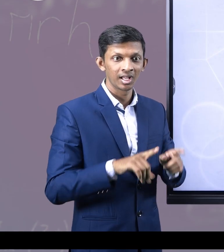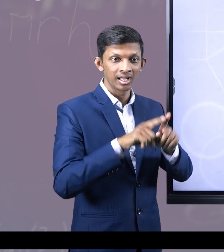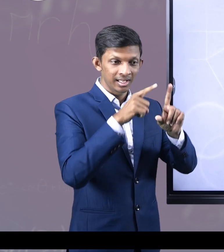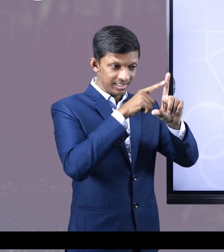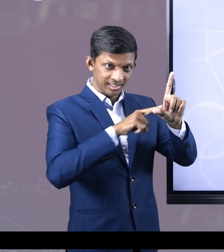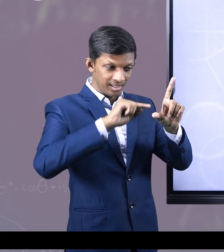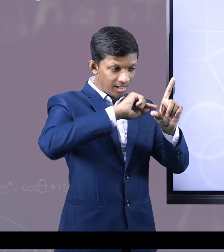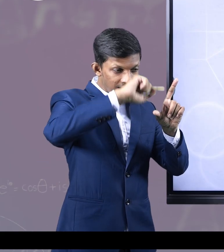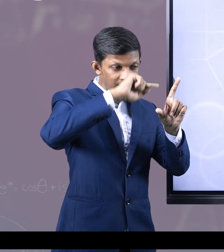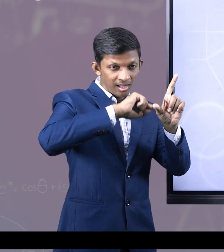समीप कोन,